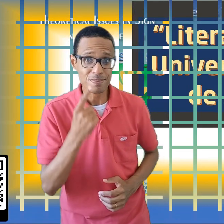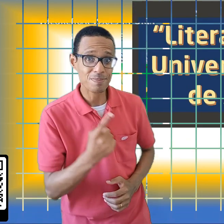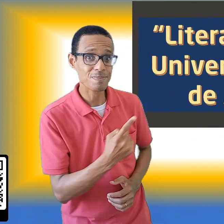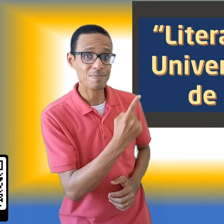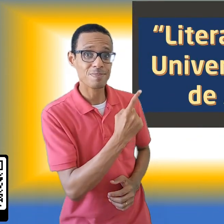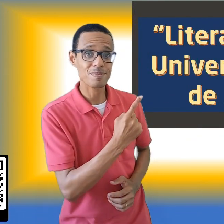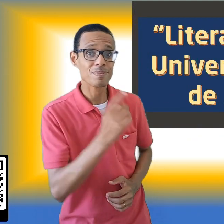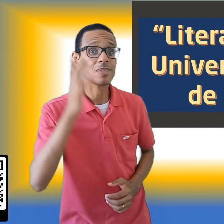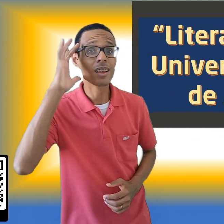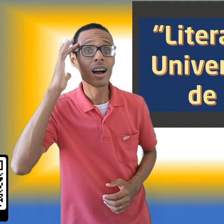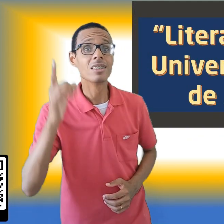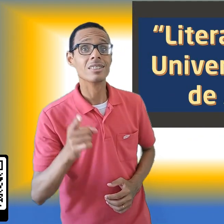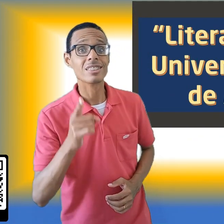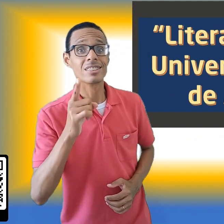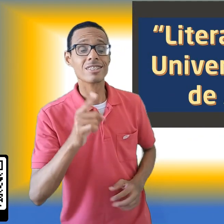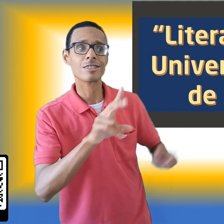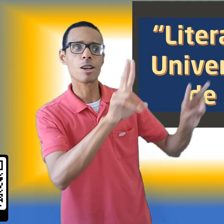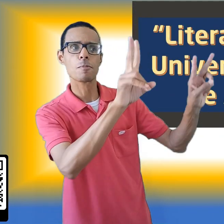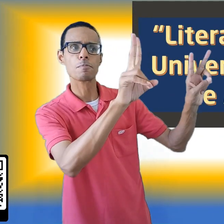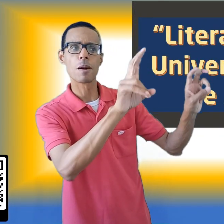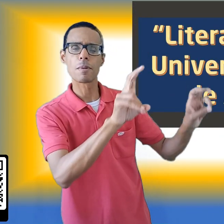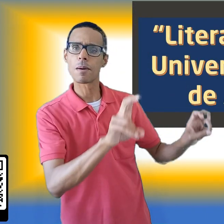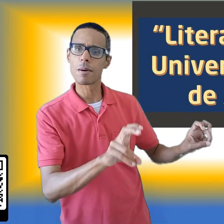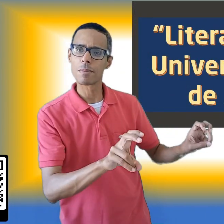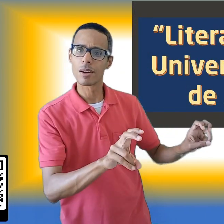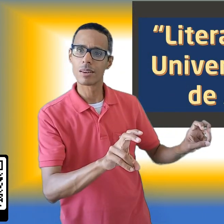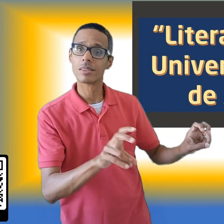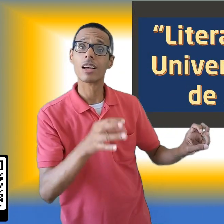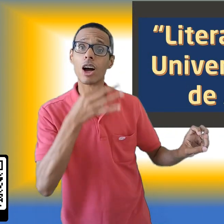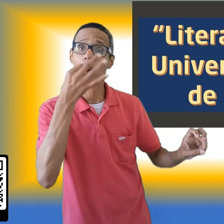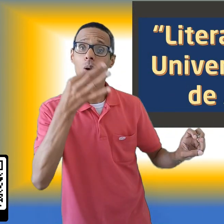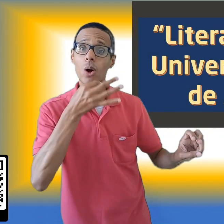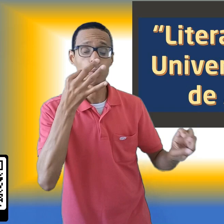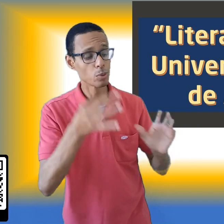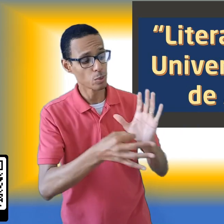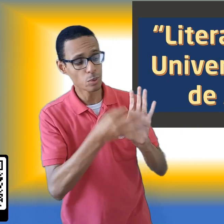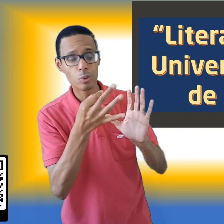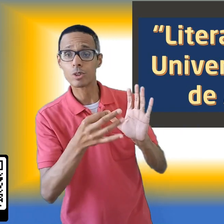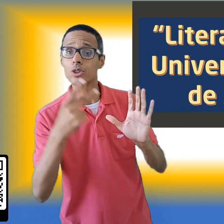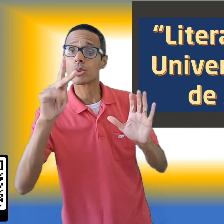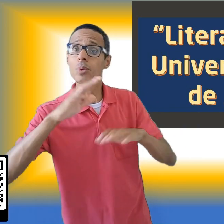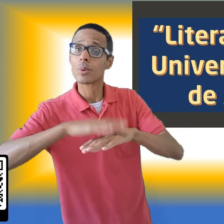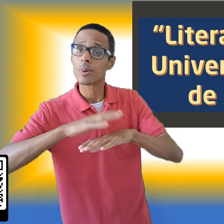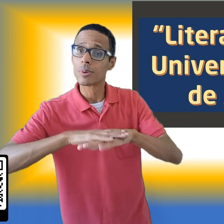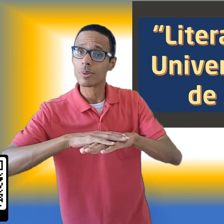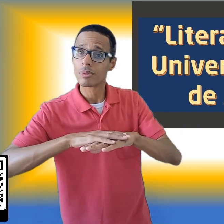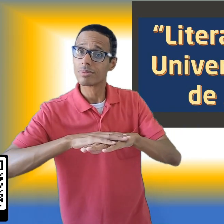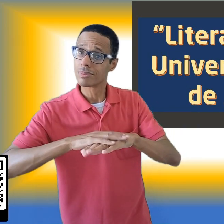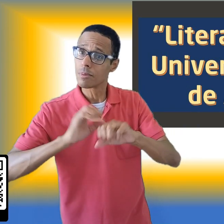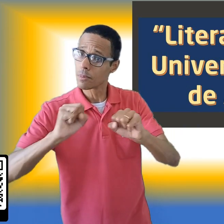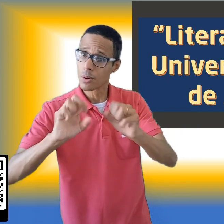E aí, gostou dos títulos? Diga aí nos comentários se já conhecia algum